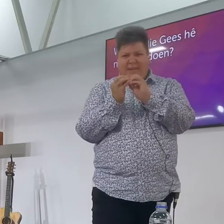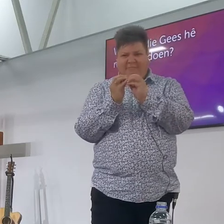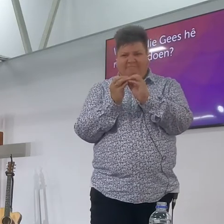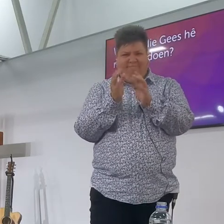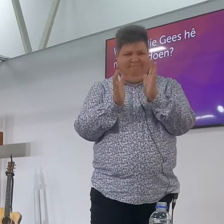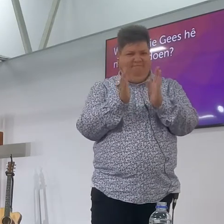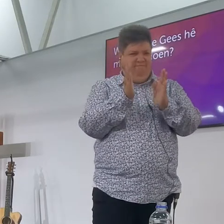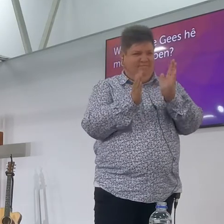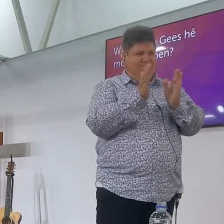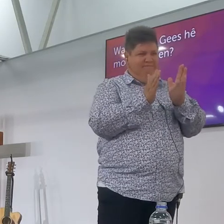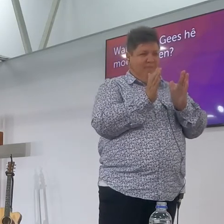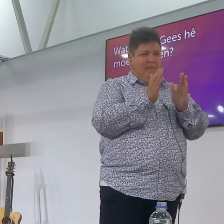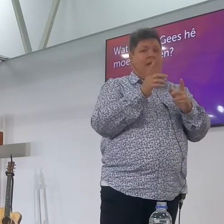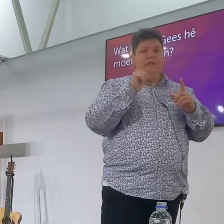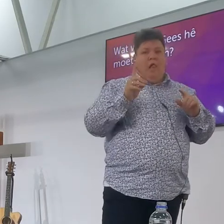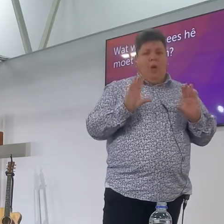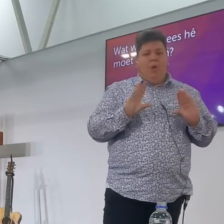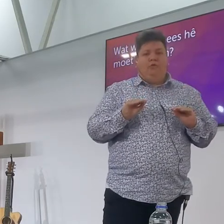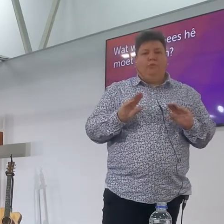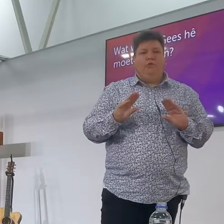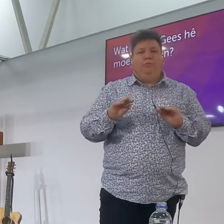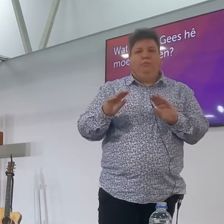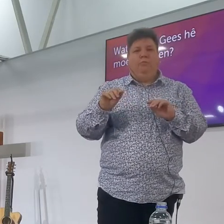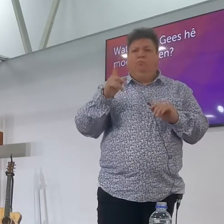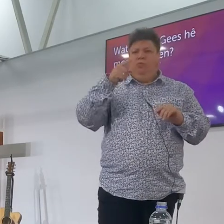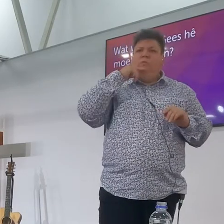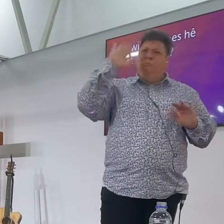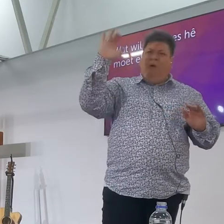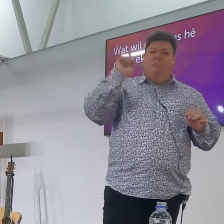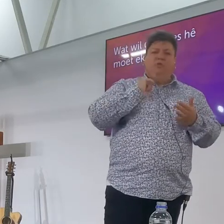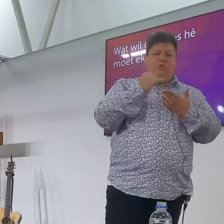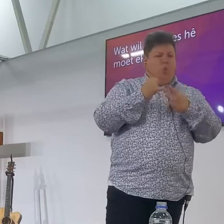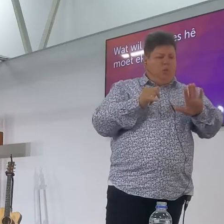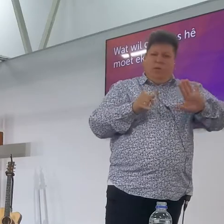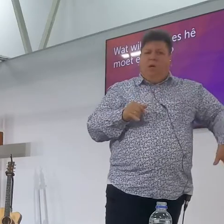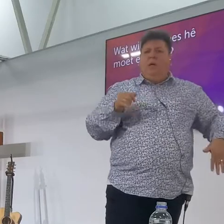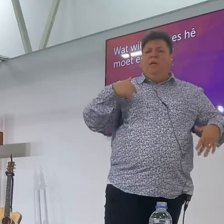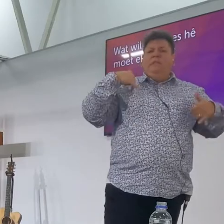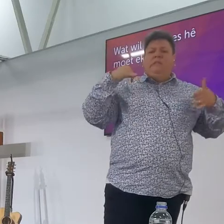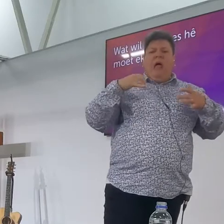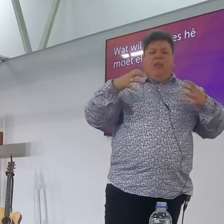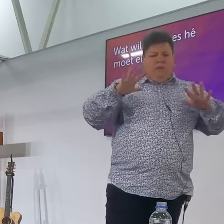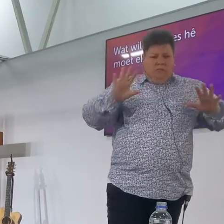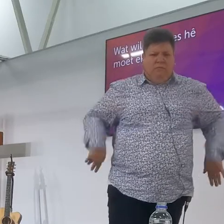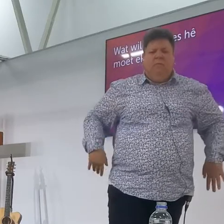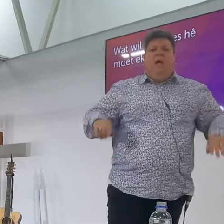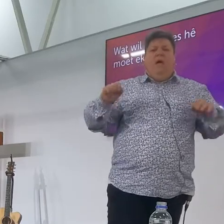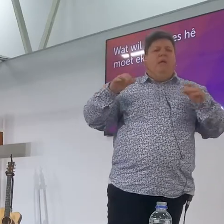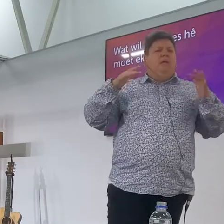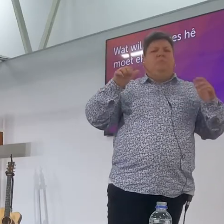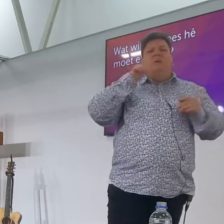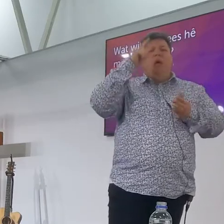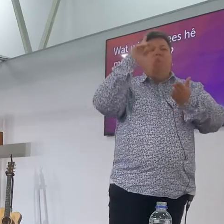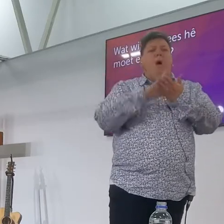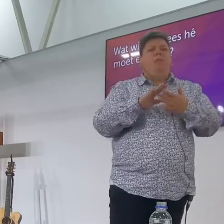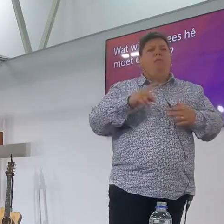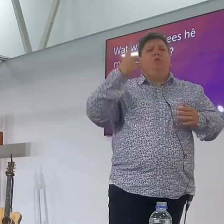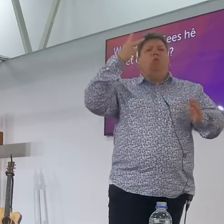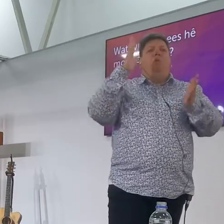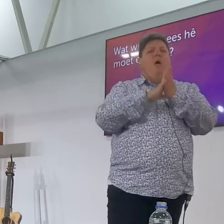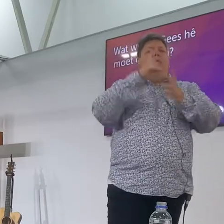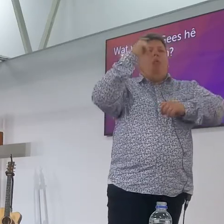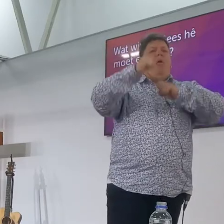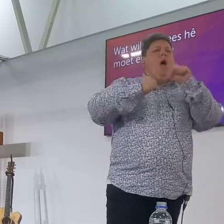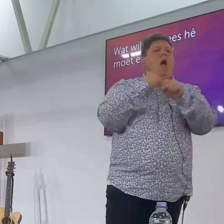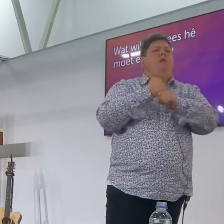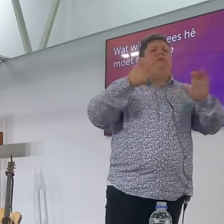hierdie ding moet ophou. Hierdie ding kry end in my lewe. Ek gaan nie aangaan daarmee nie. En weet jy wat, al vat dit my 'n maand, al vat dit my 'n jaar, al